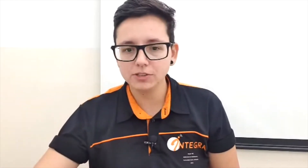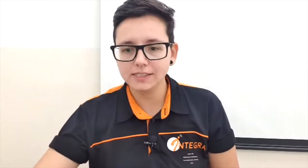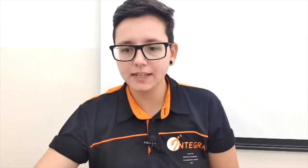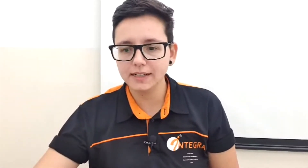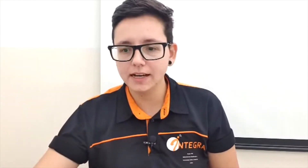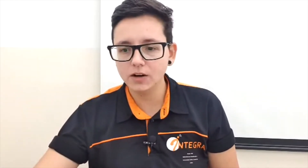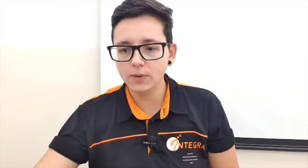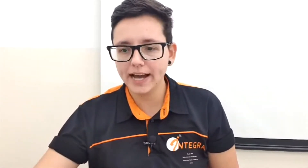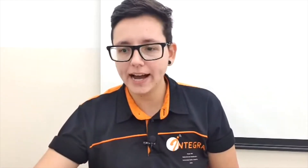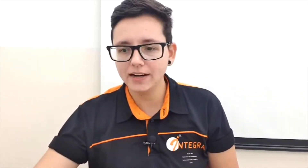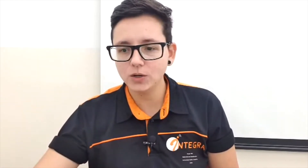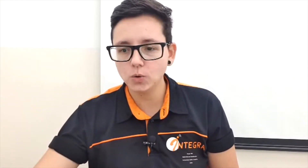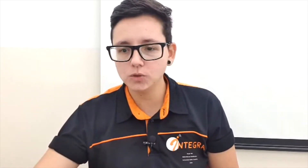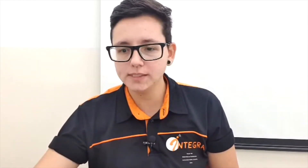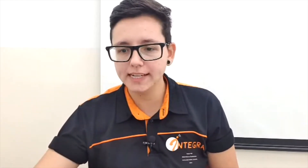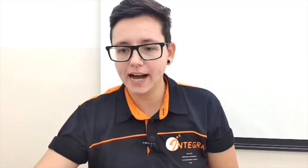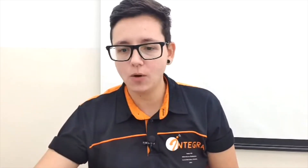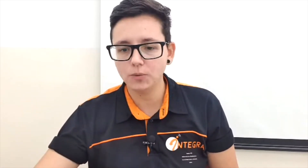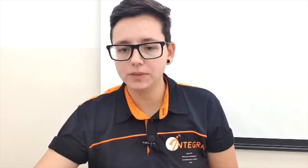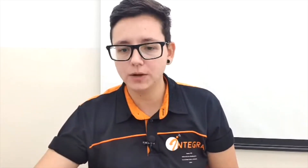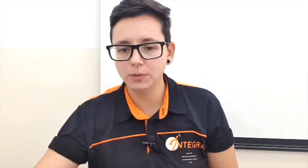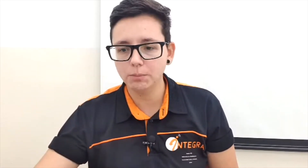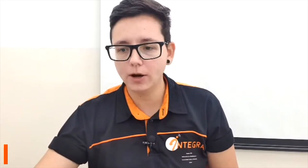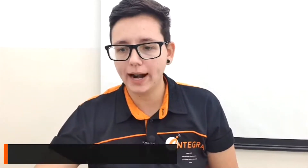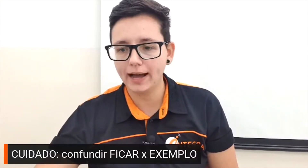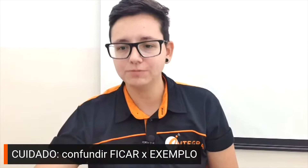você não errar o sinal. Então, bora lá.